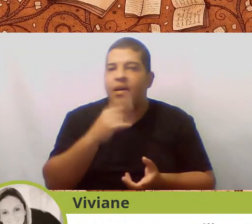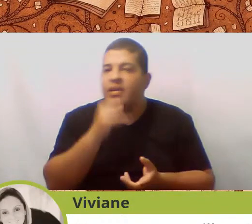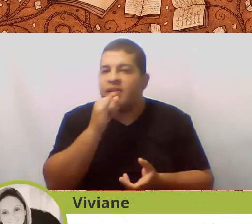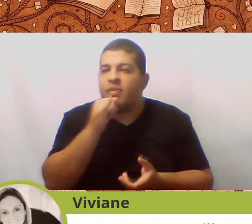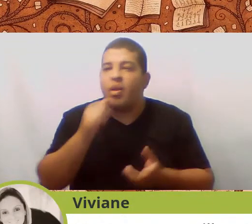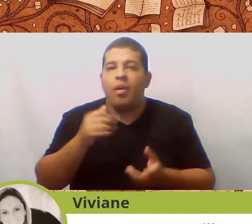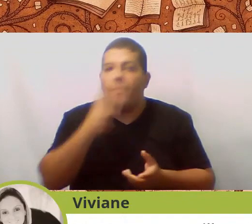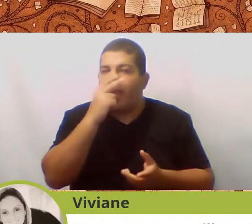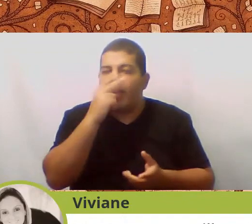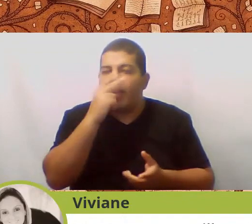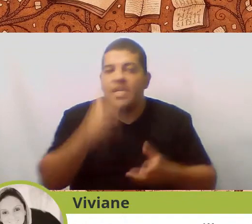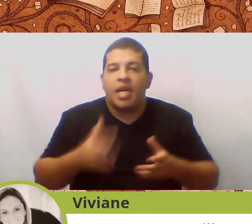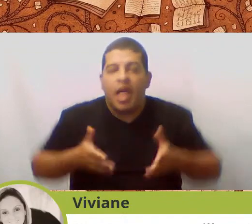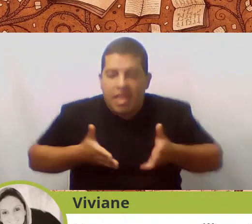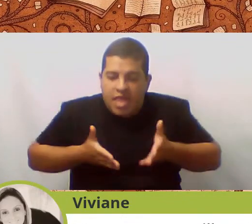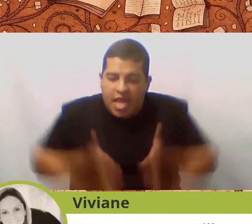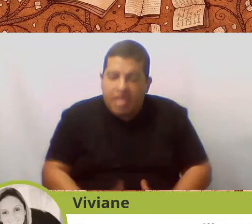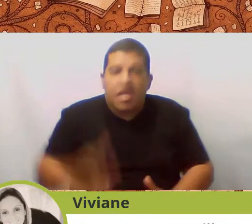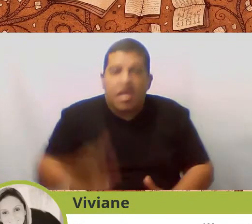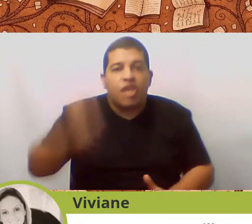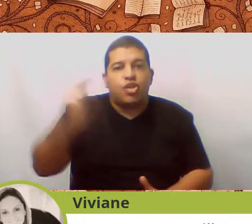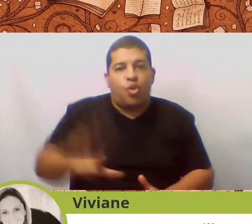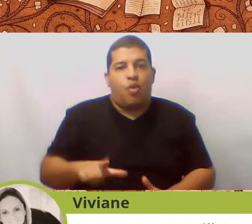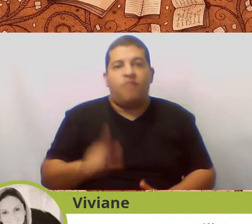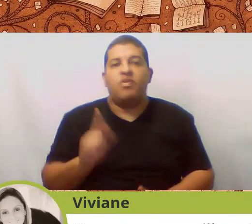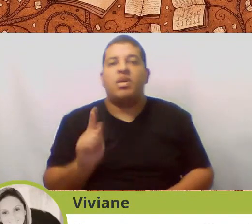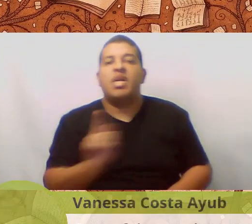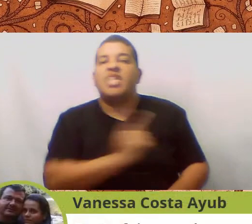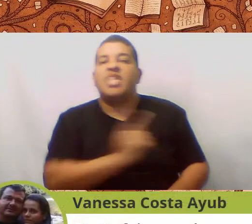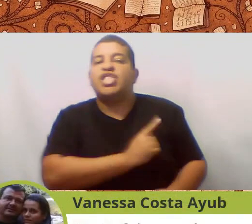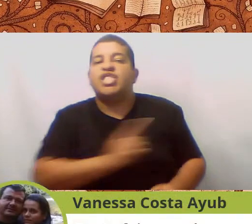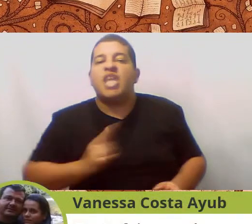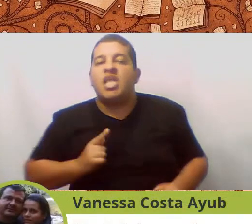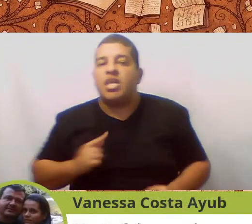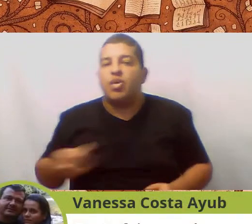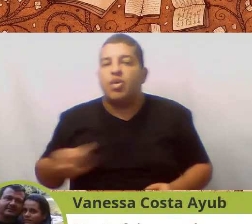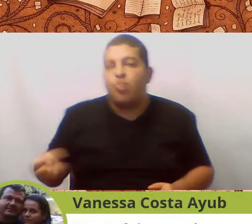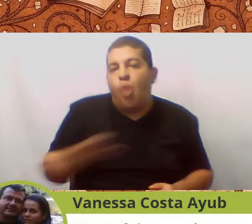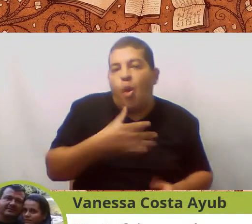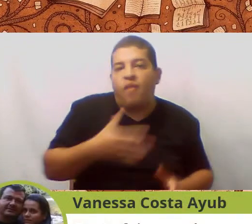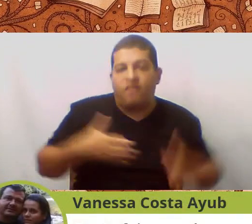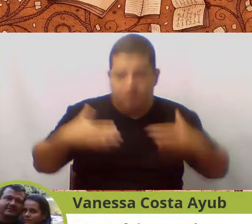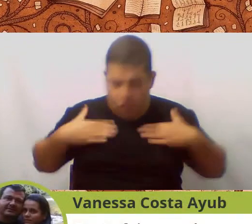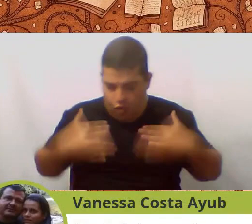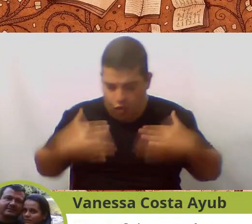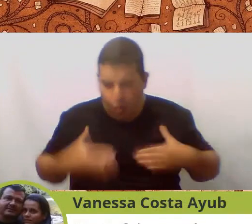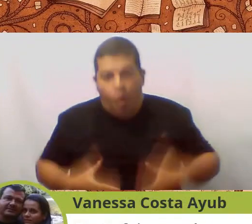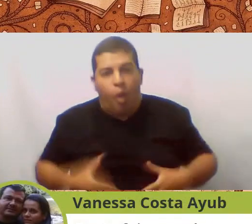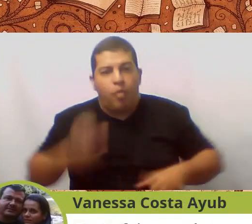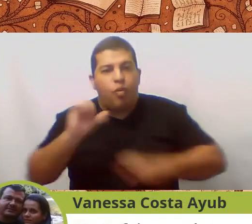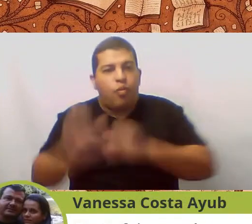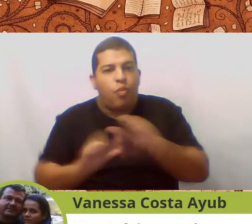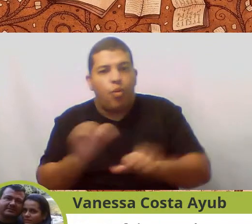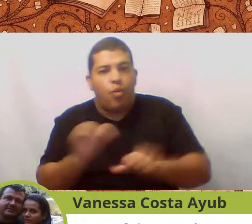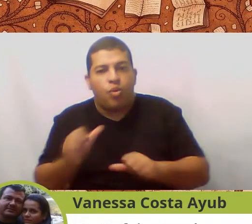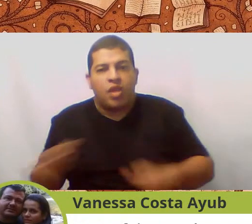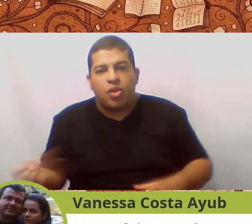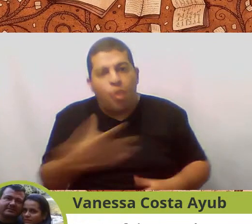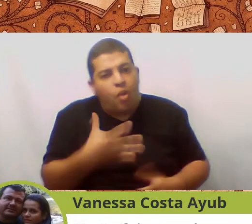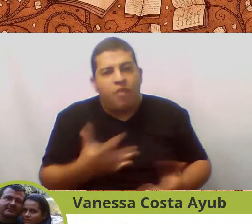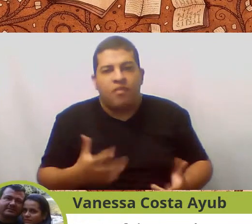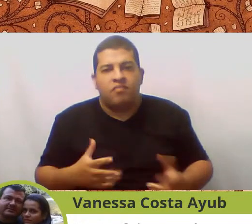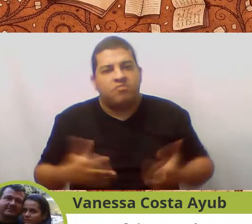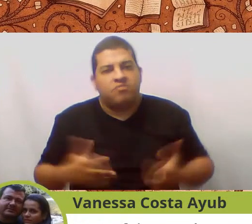inventar uma nova condição de gênero e uma nova condição corporal, seja com a cirurgia